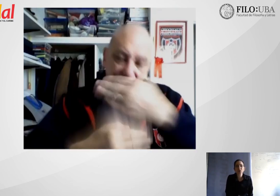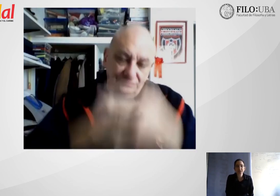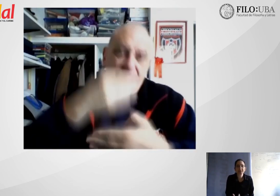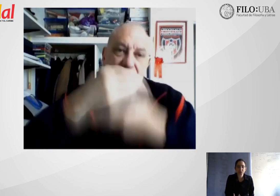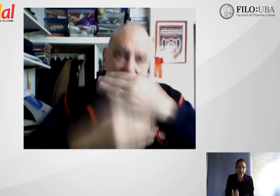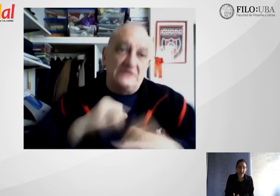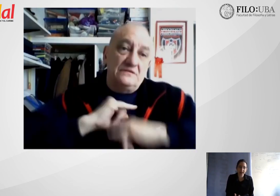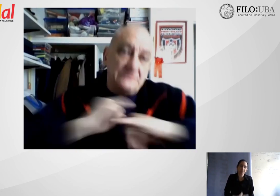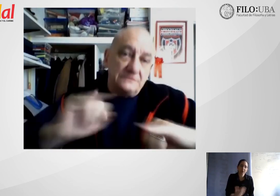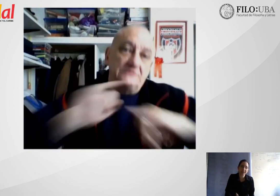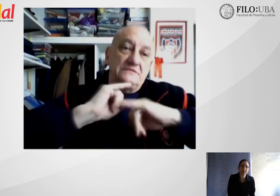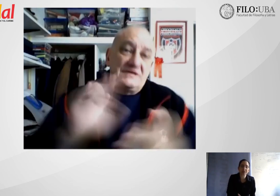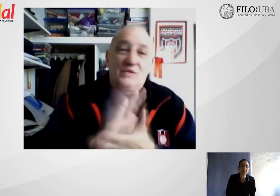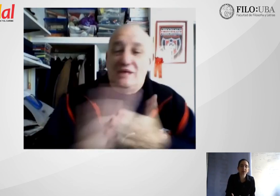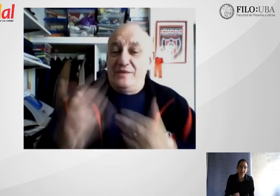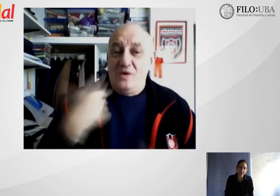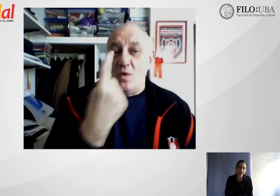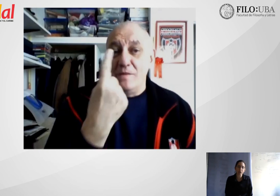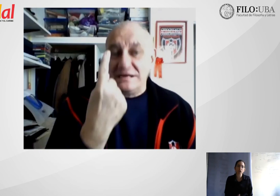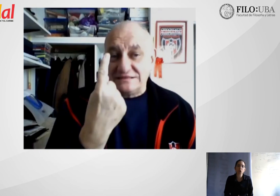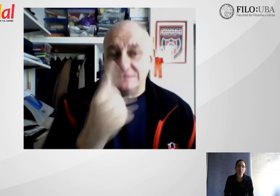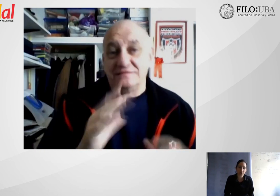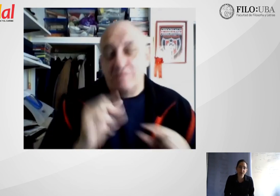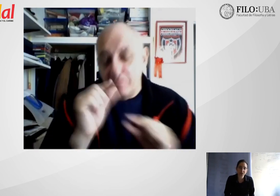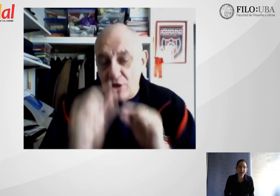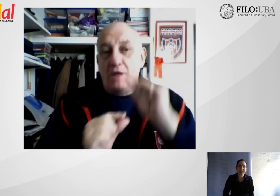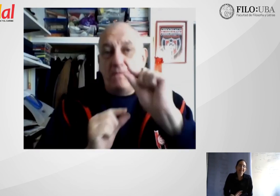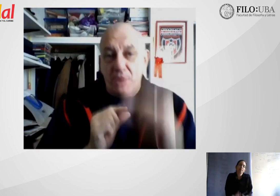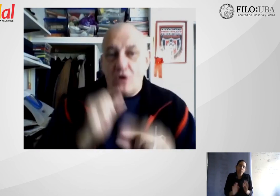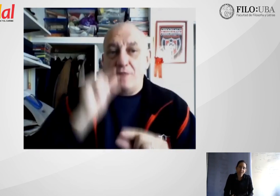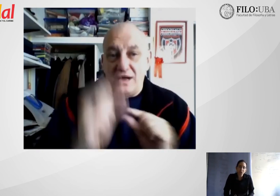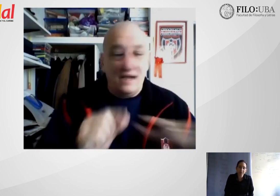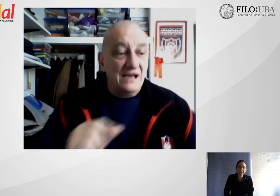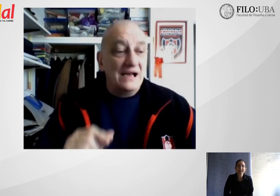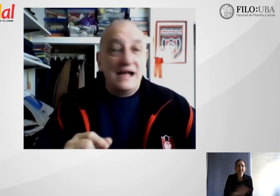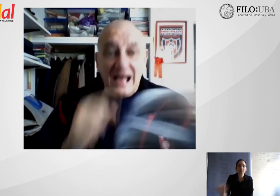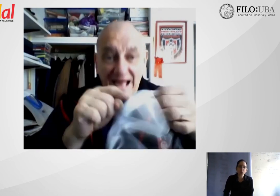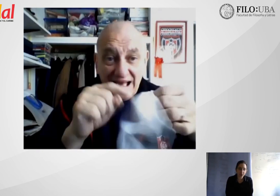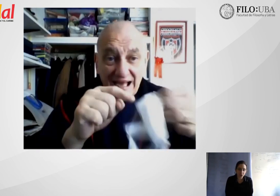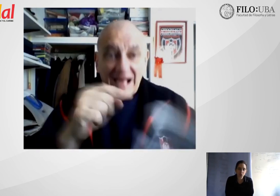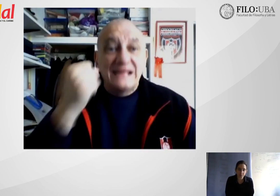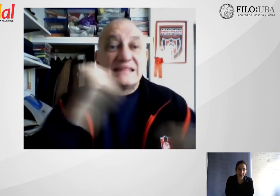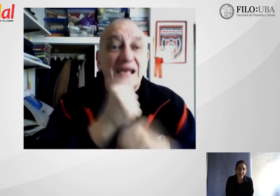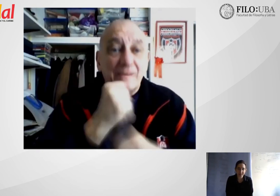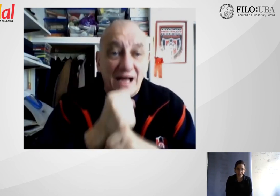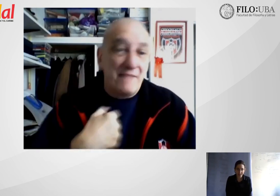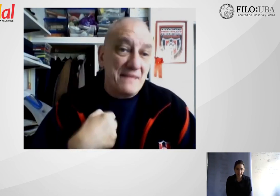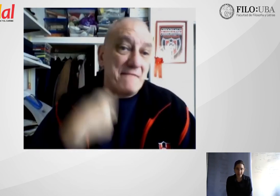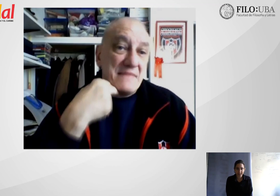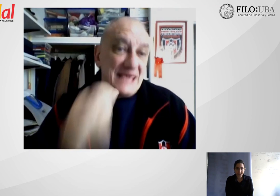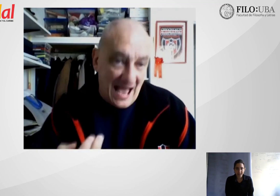tomar conciencia sobre la importancia del barbijo accesible, que nosotros como asociación estamos hace un mes difundiendo su